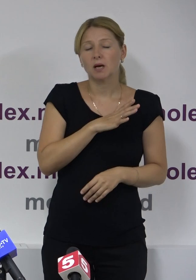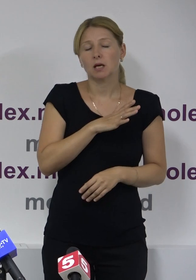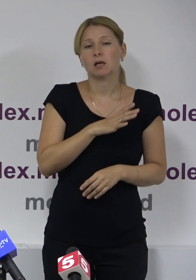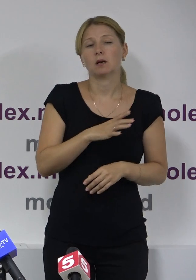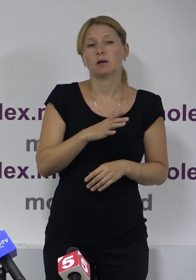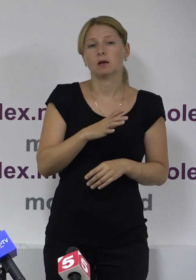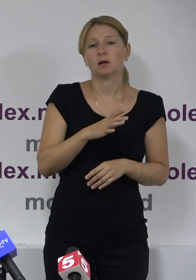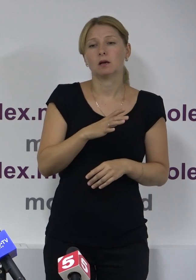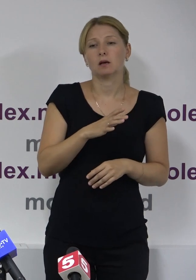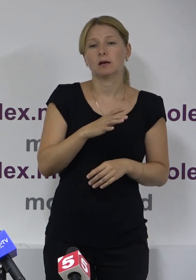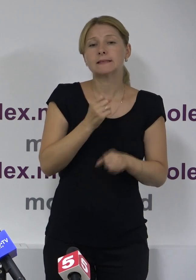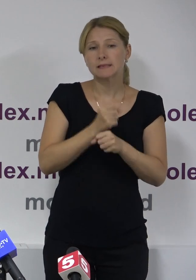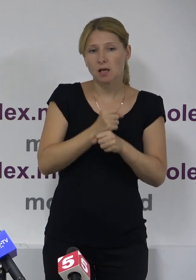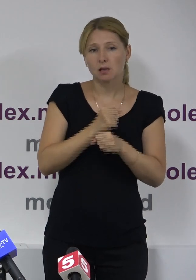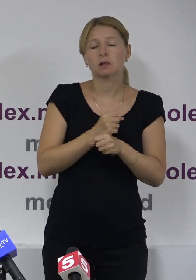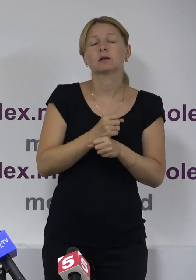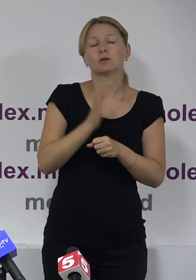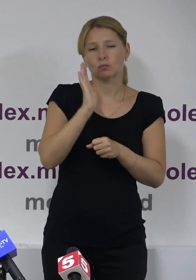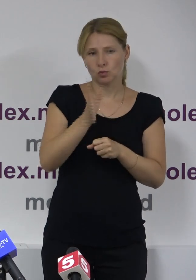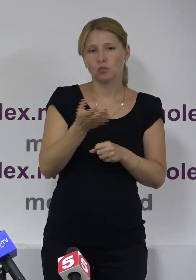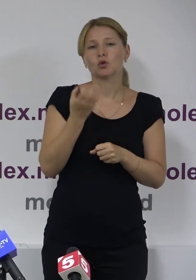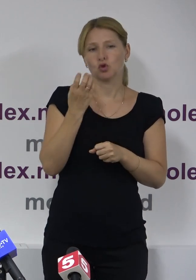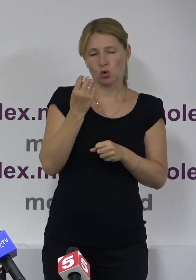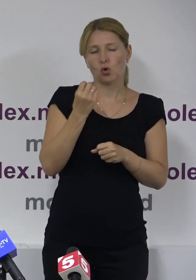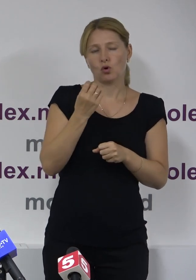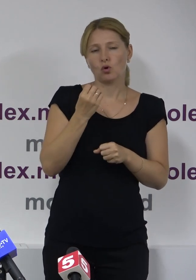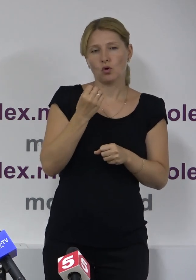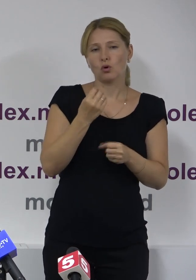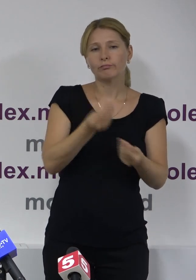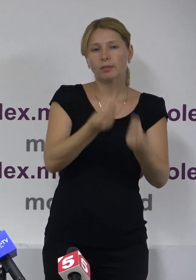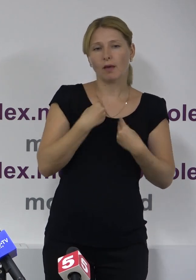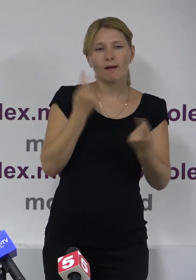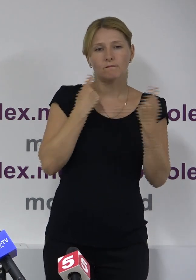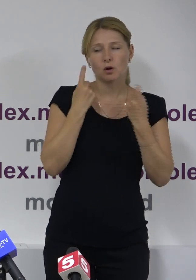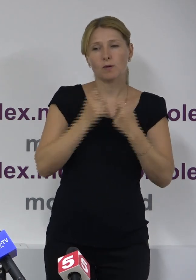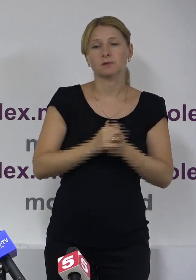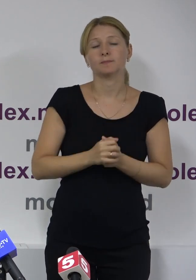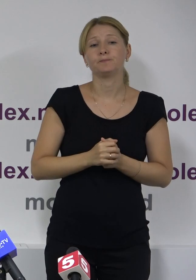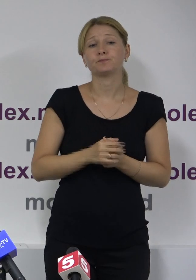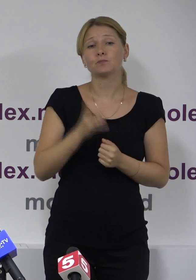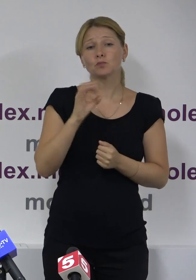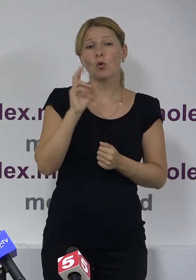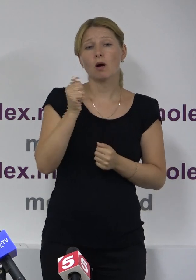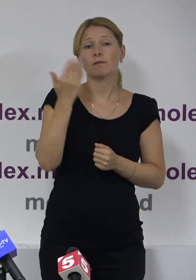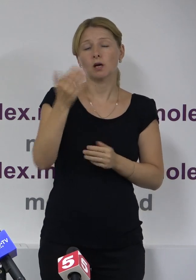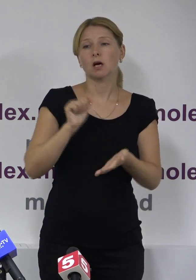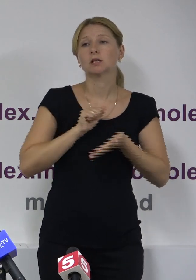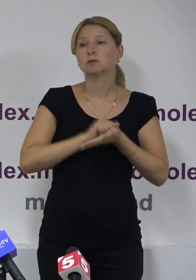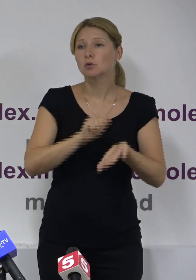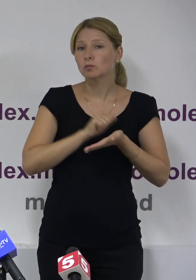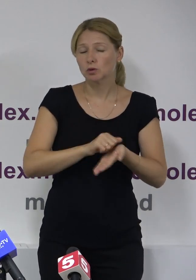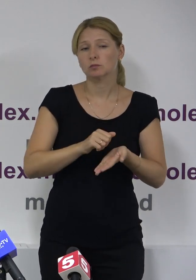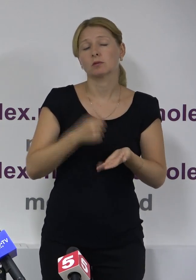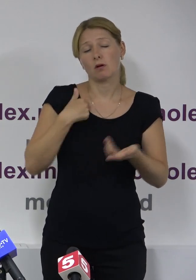vor fi prezentate și date în acest sens. Dar sigur că și dumneavoastră ca jurnaliști puteți și